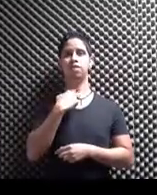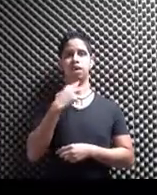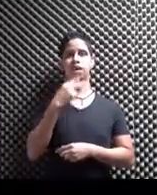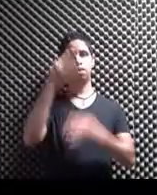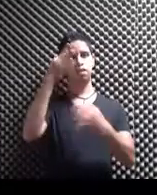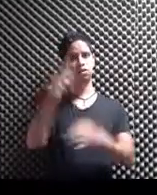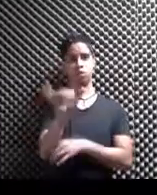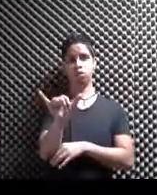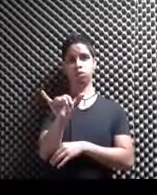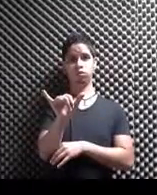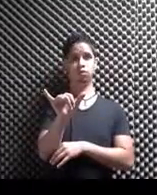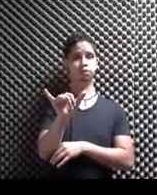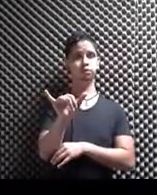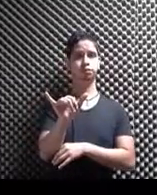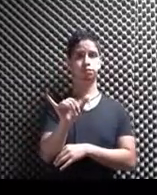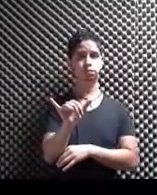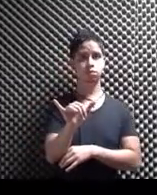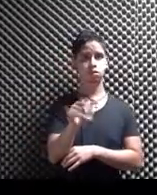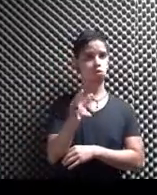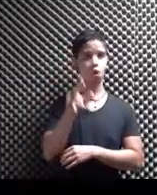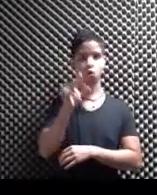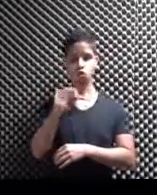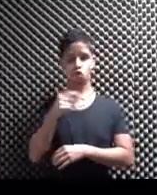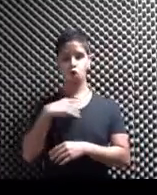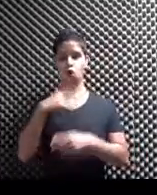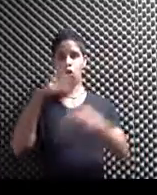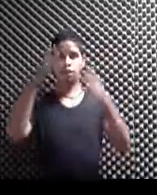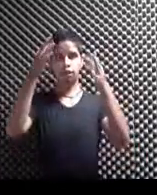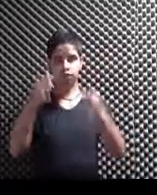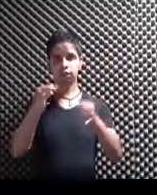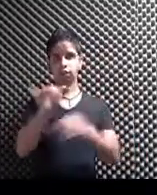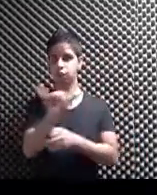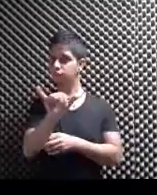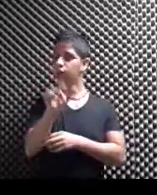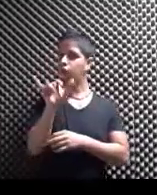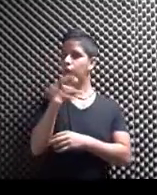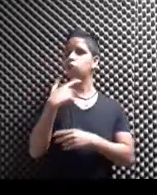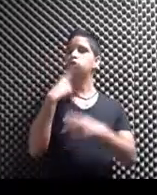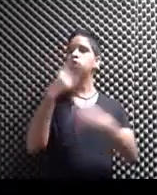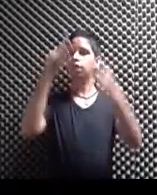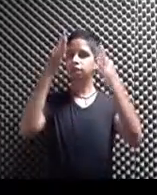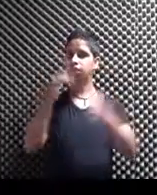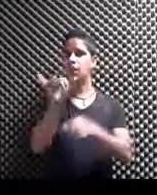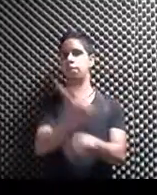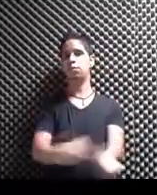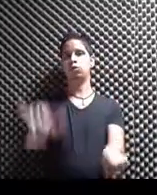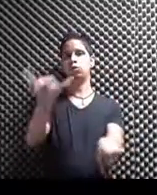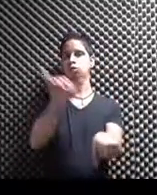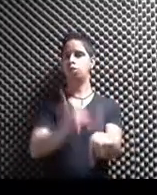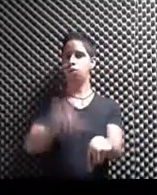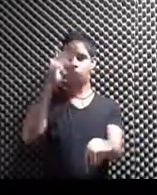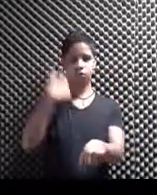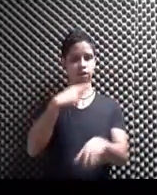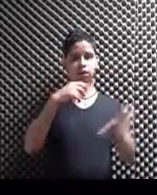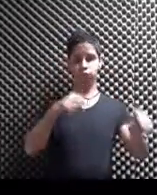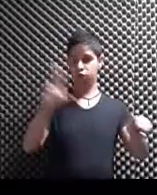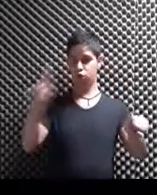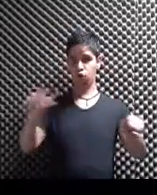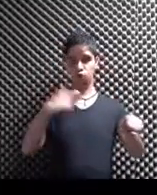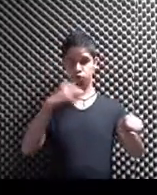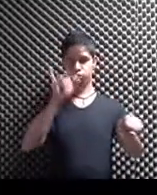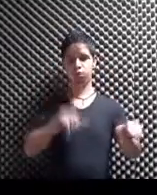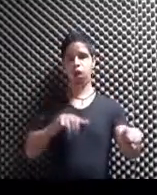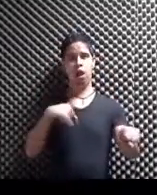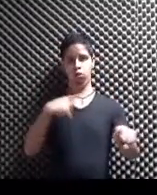porque no tomar una decisión es una decisión entonces hay unas consecuencias de omisión que luego por ellas tú vas a aprender